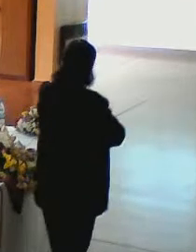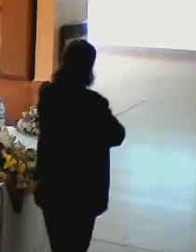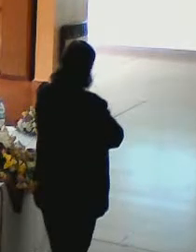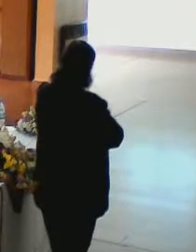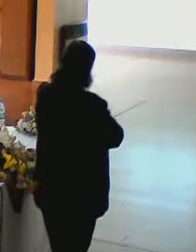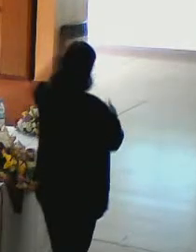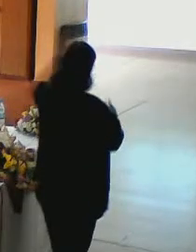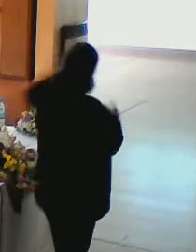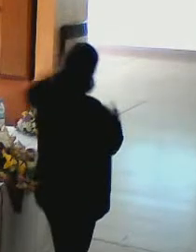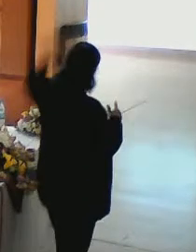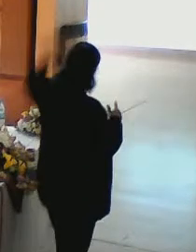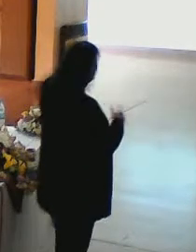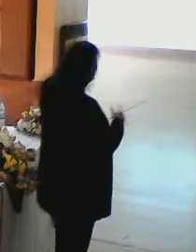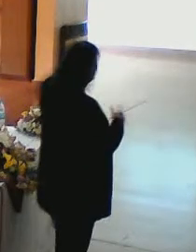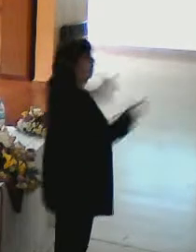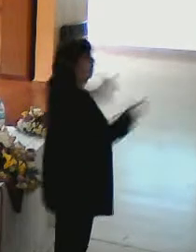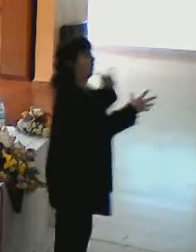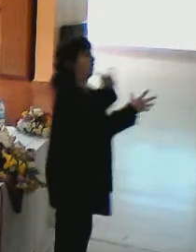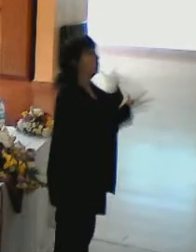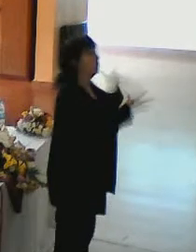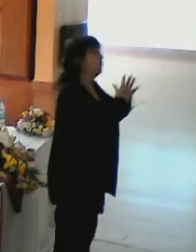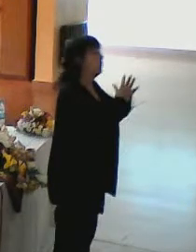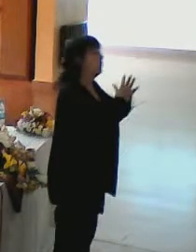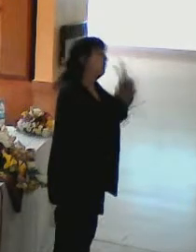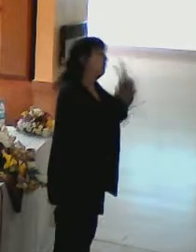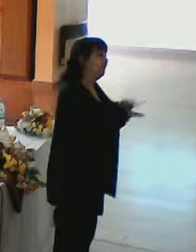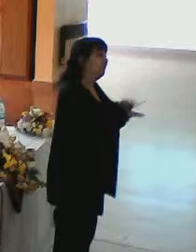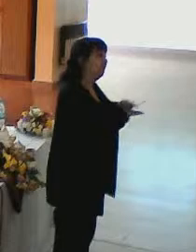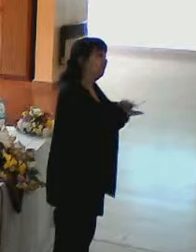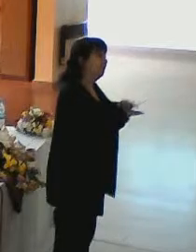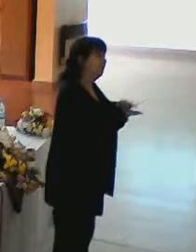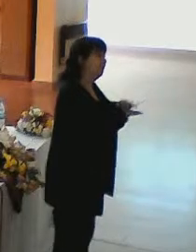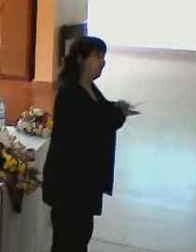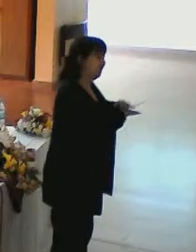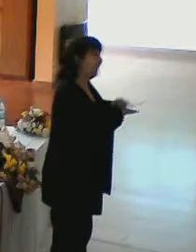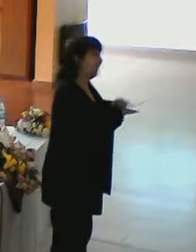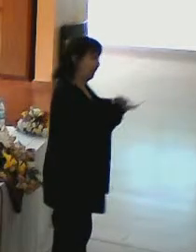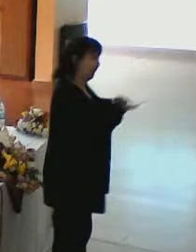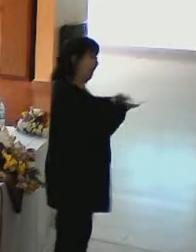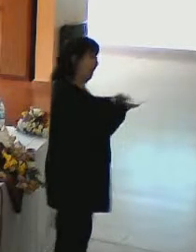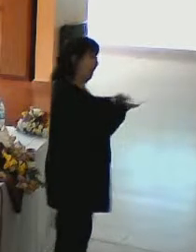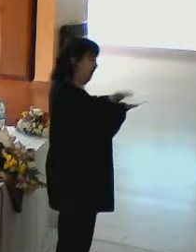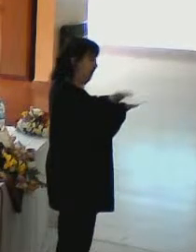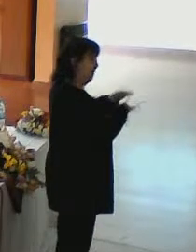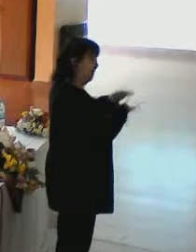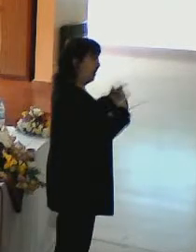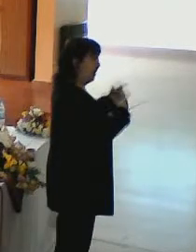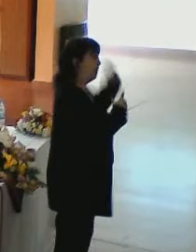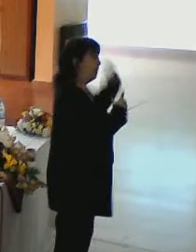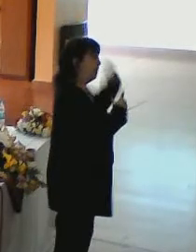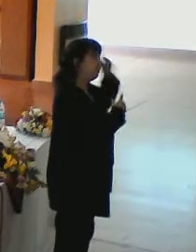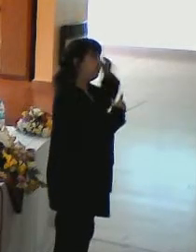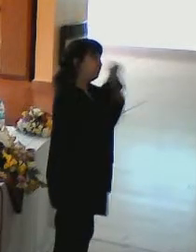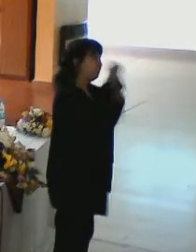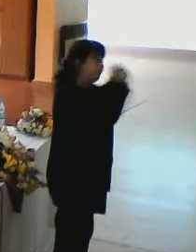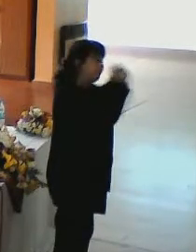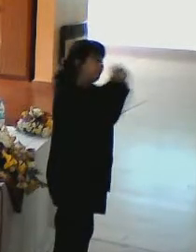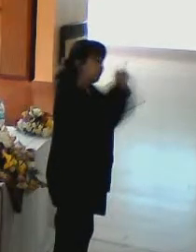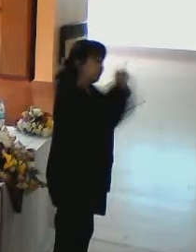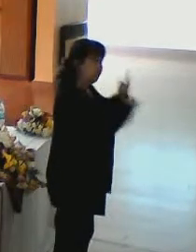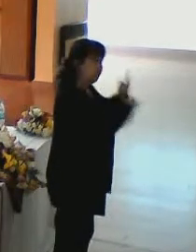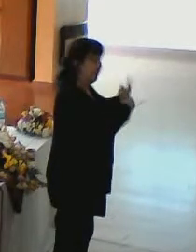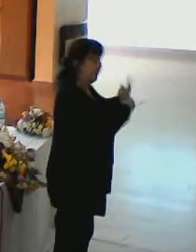Bueno, acá yo he puesto algunas patologías que son importantes y que provocan trastornos del neurodesarrollo. Es lo que